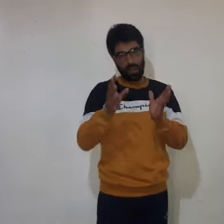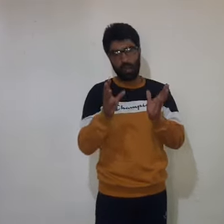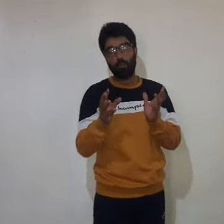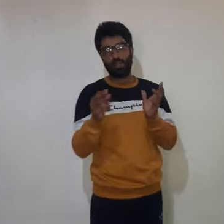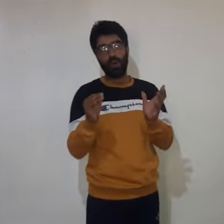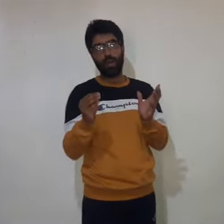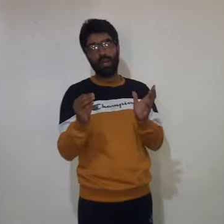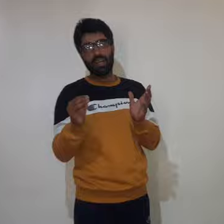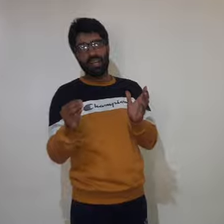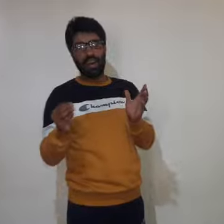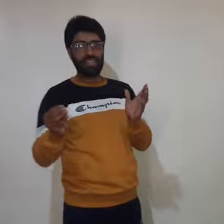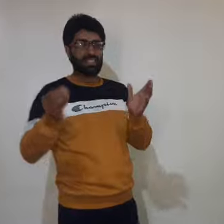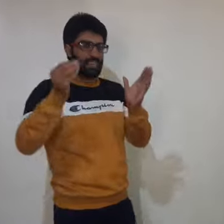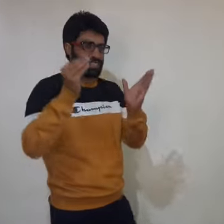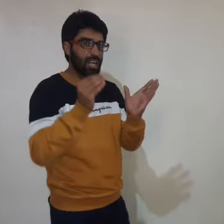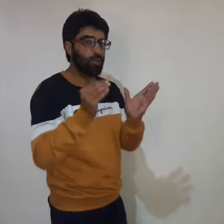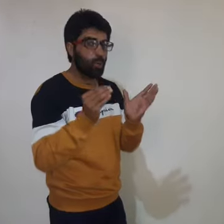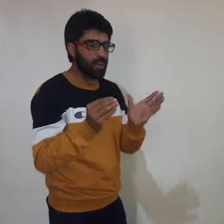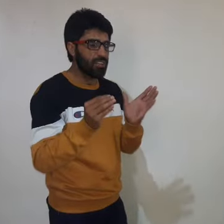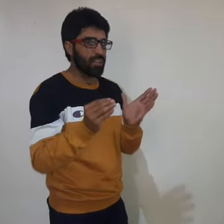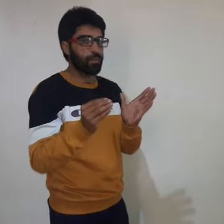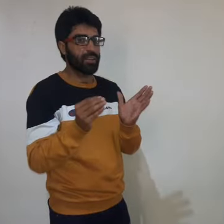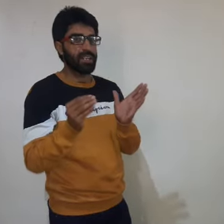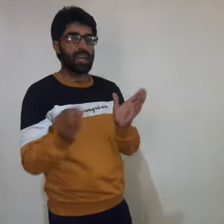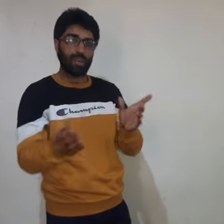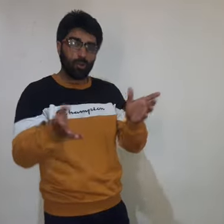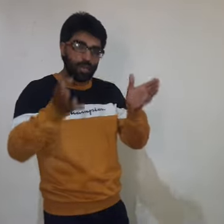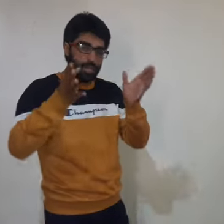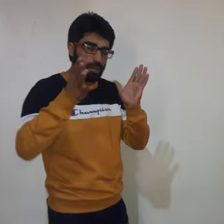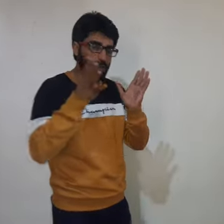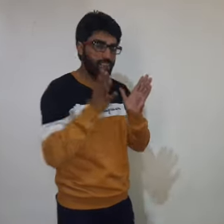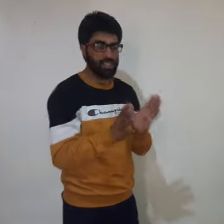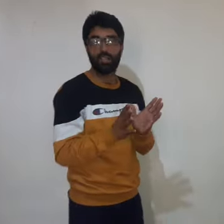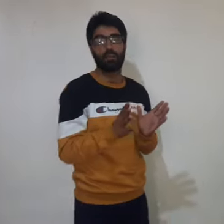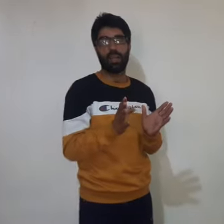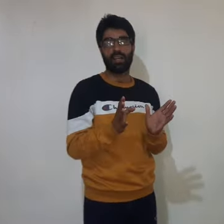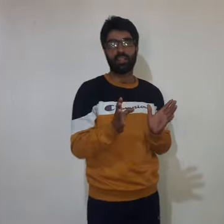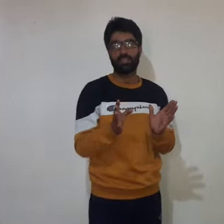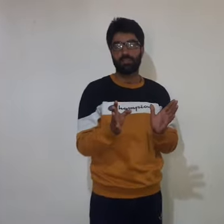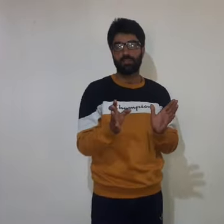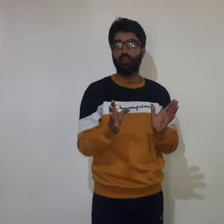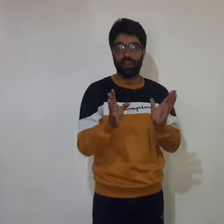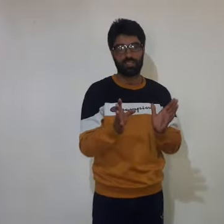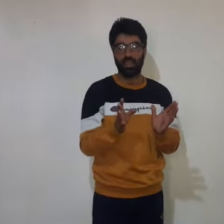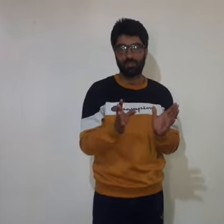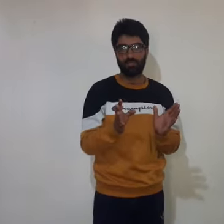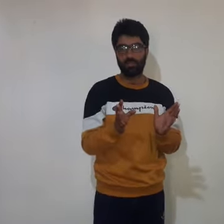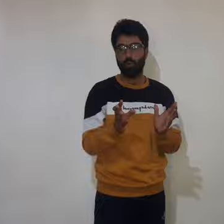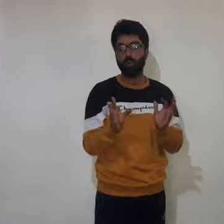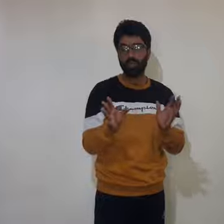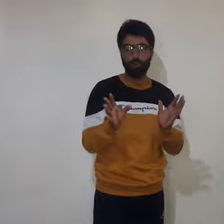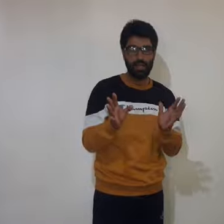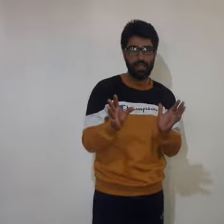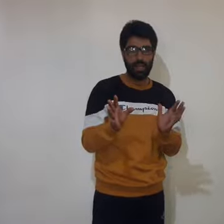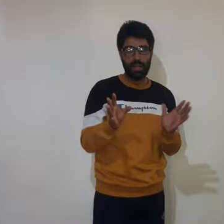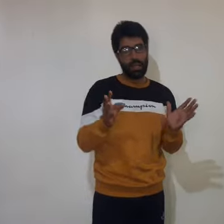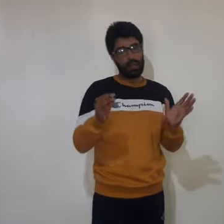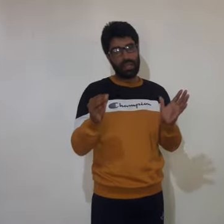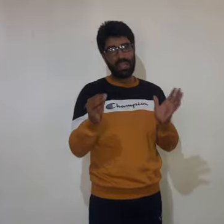आपको पता होगा आज तक इसका कोई ट्रीटमेंट नहीं है, ना कोई वैक्सीन बना है इस वायरस का। ओके स्टूडेंट्स, लेकिन